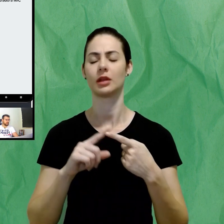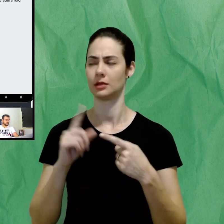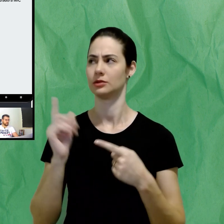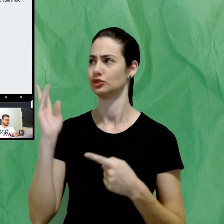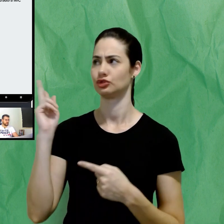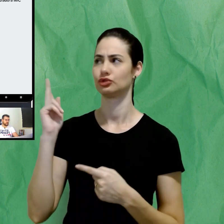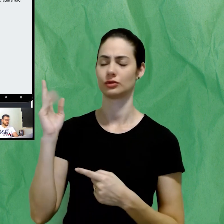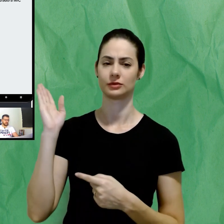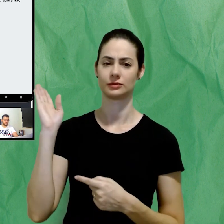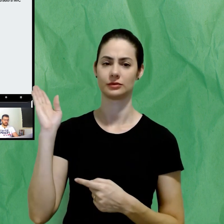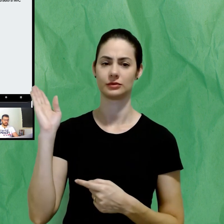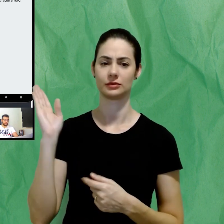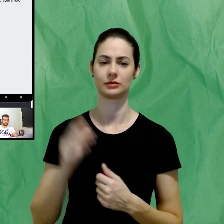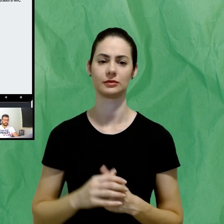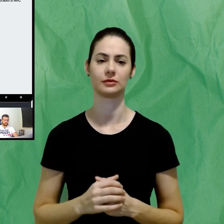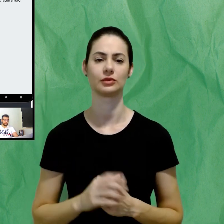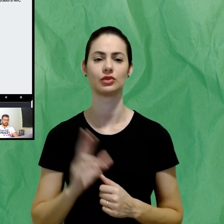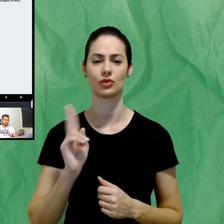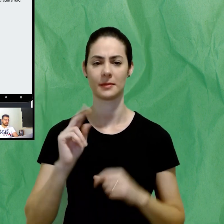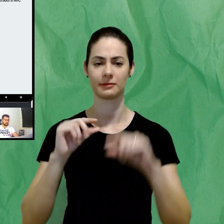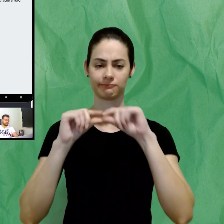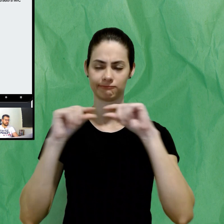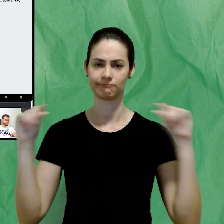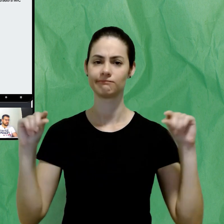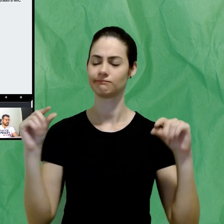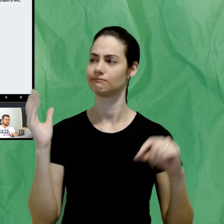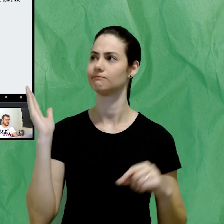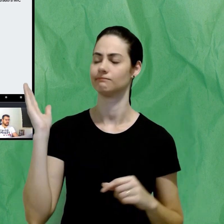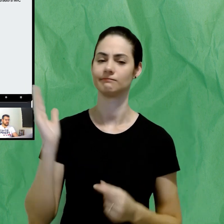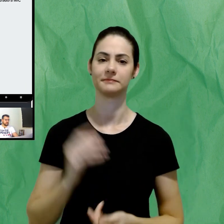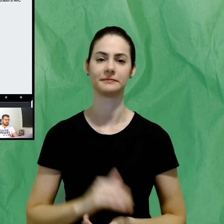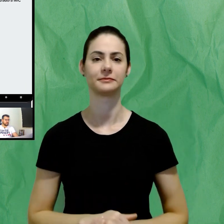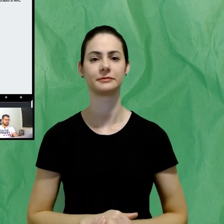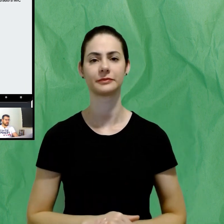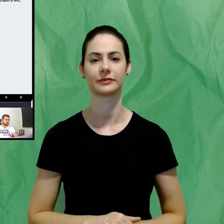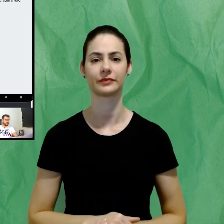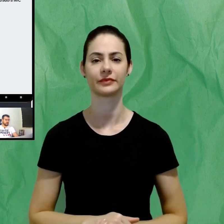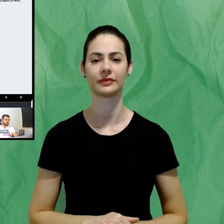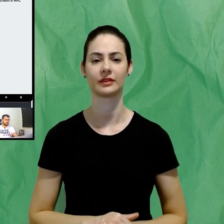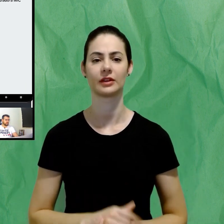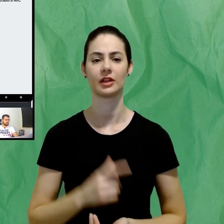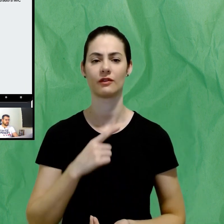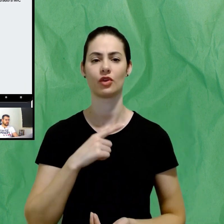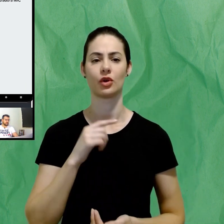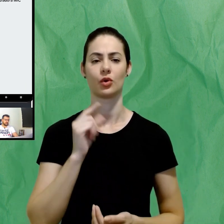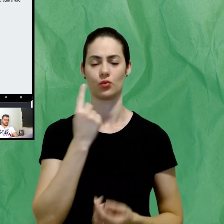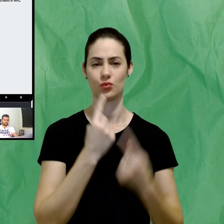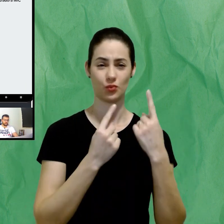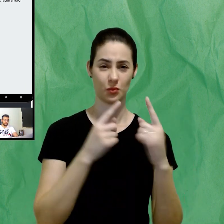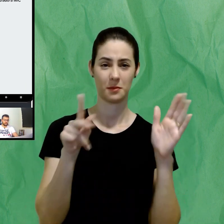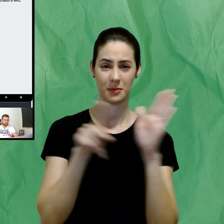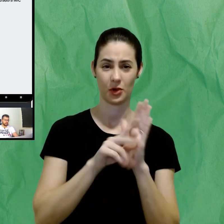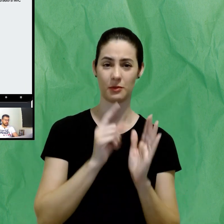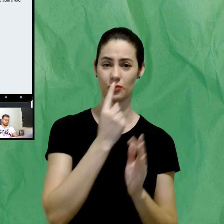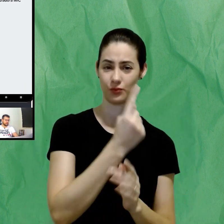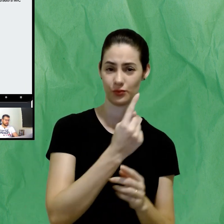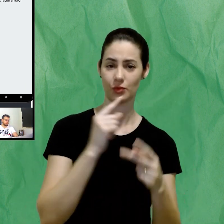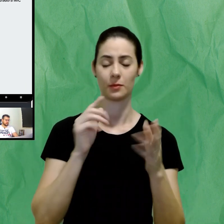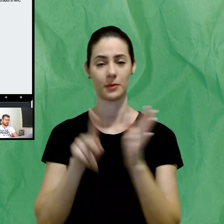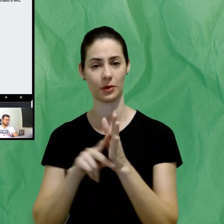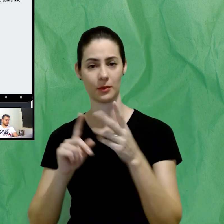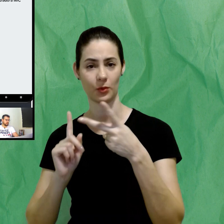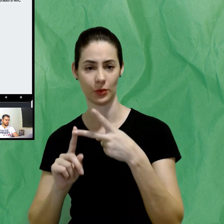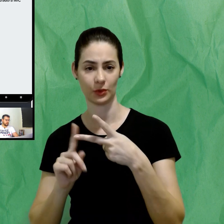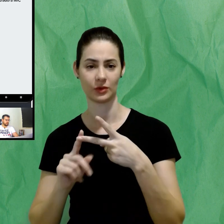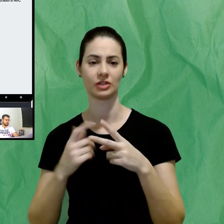principal, talvez aqui, que é o Material Community Icons. Só que eu vou pegar um ícone de um e um ícone do outro, tá? Eu achei